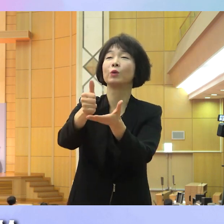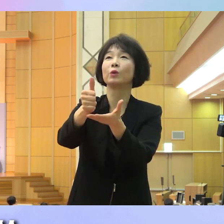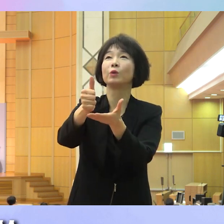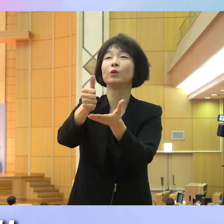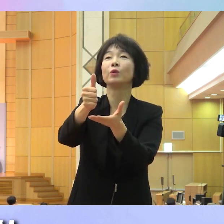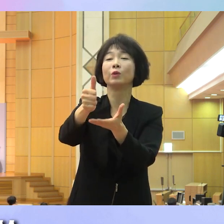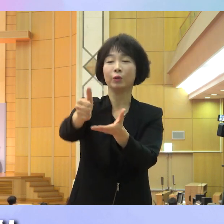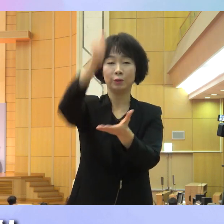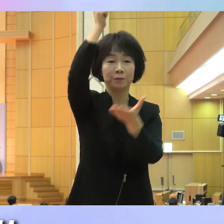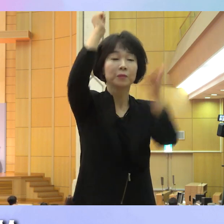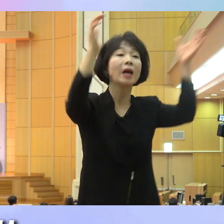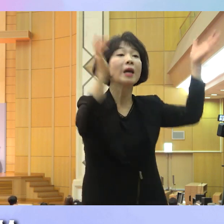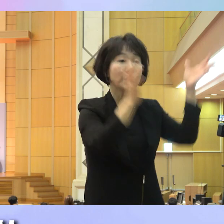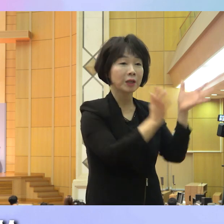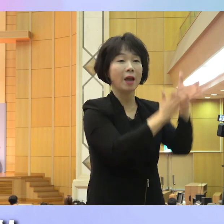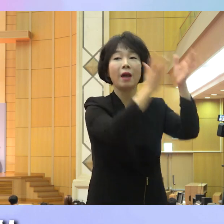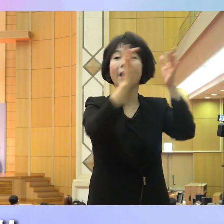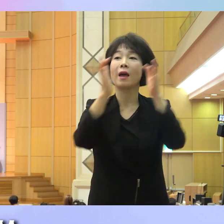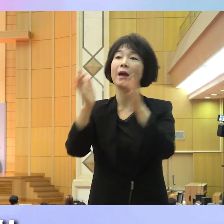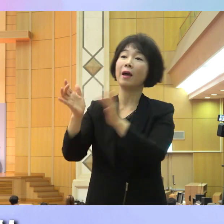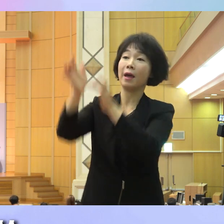예수